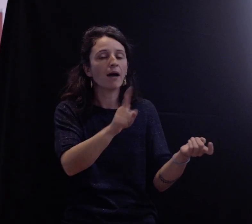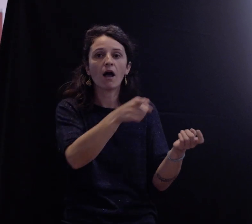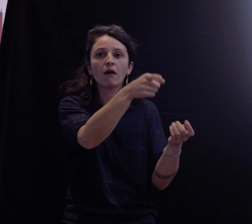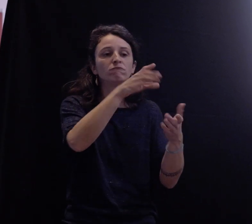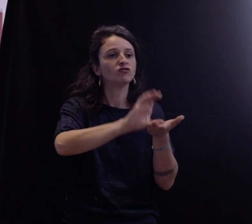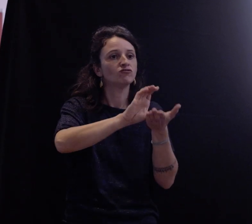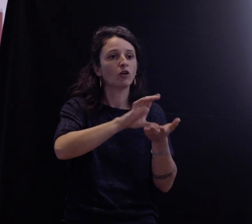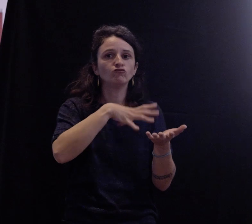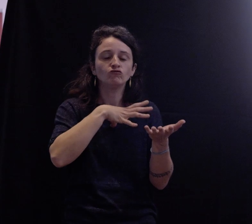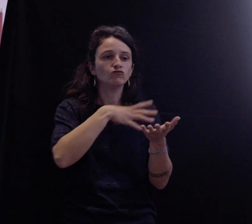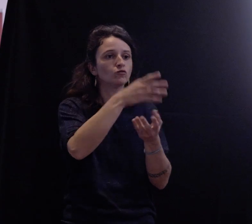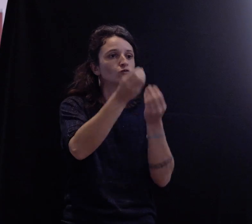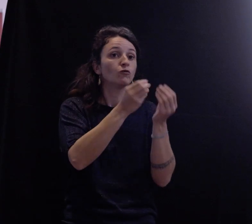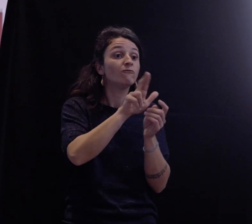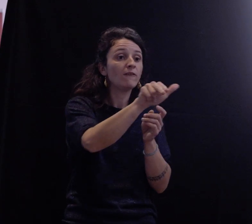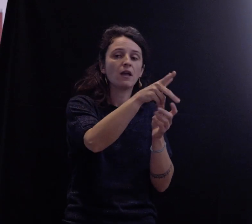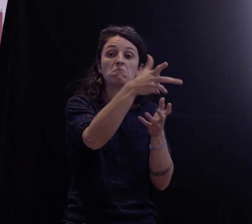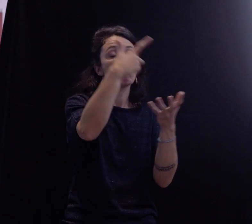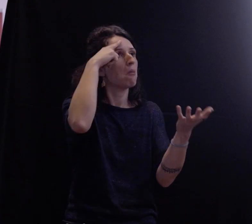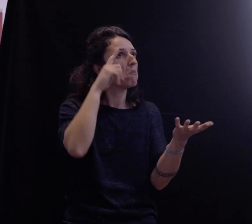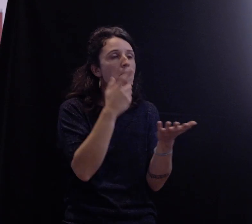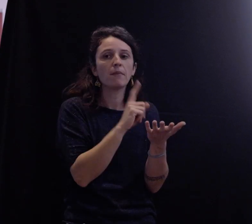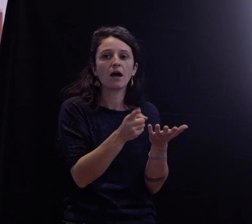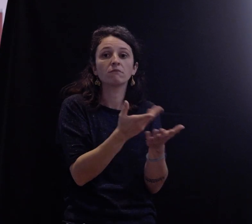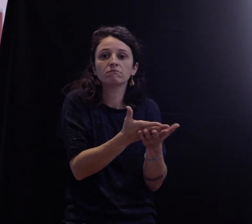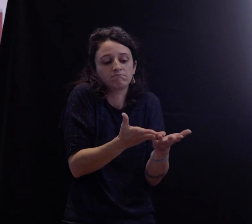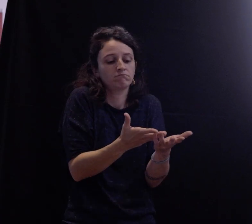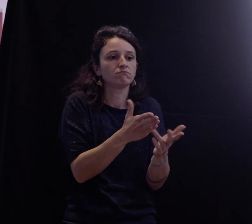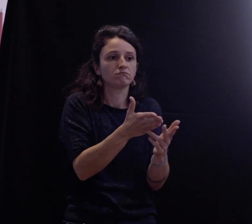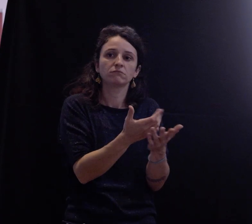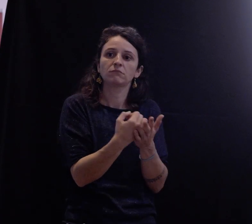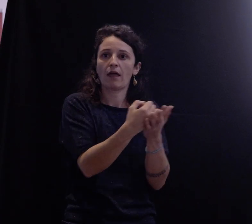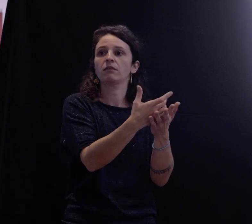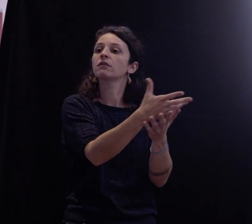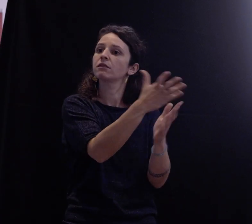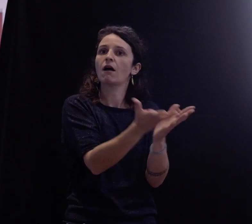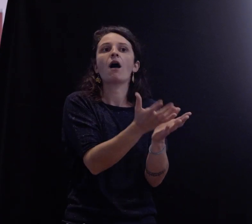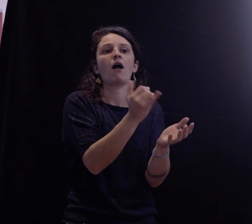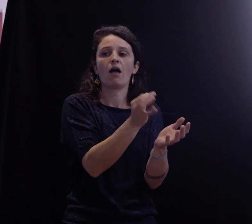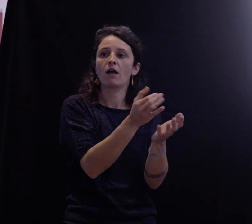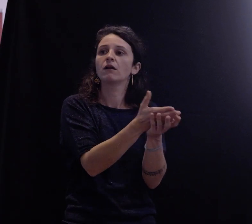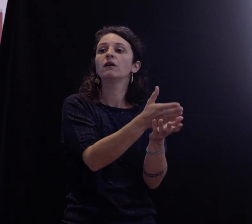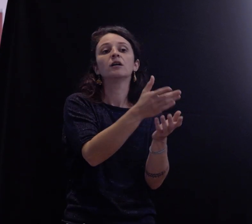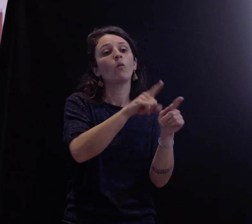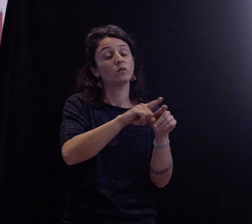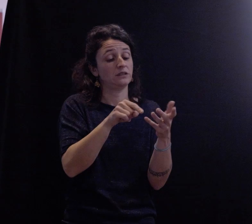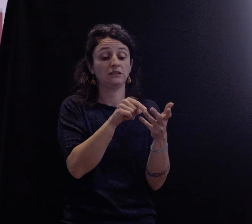syndrome initialement. Et plus on en connaîtra sur la